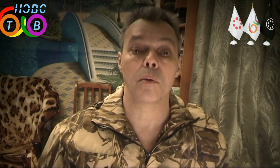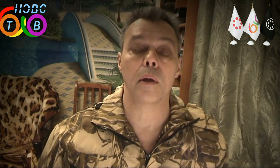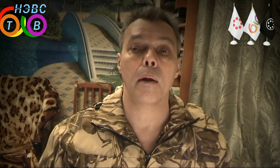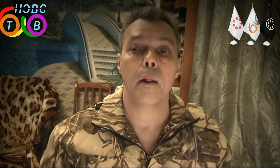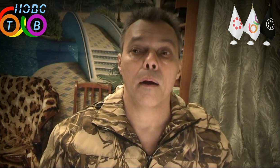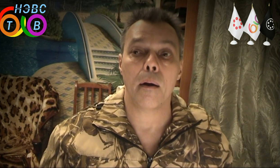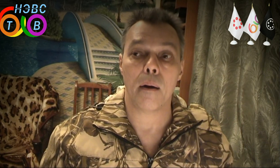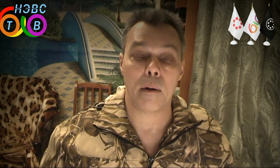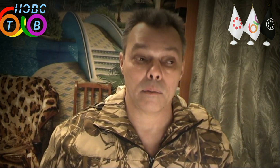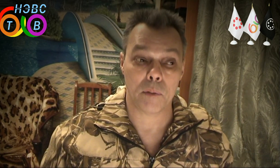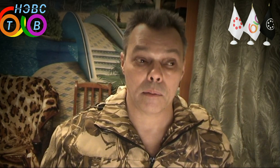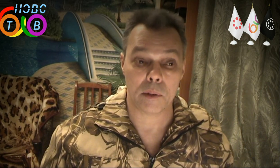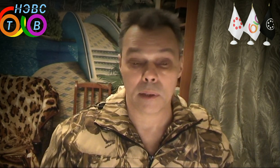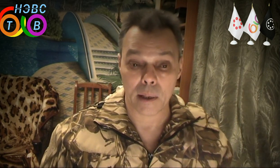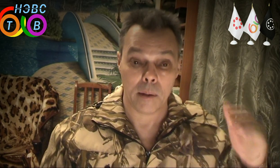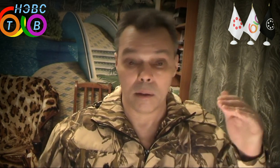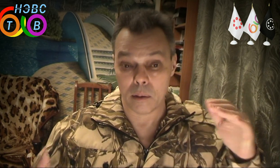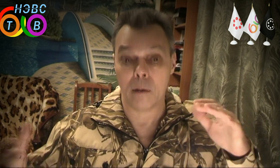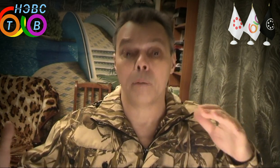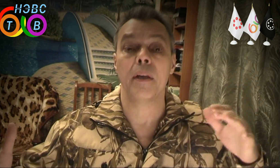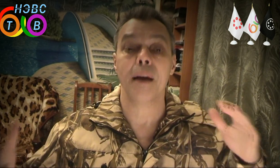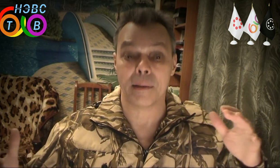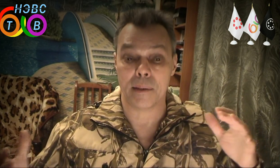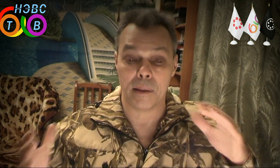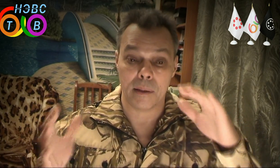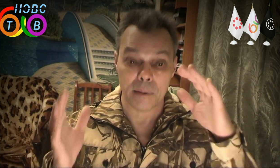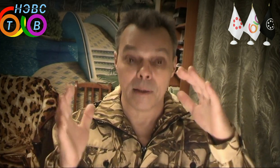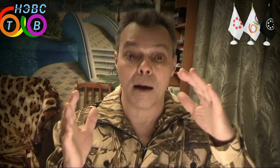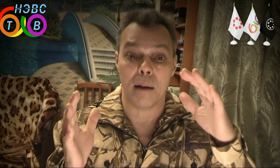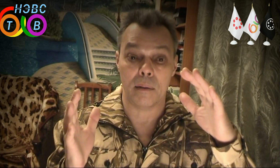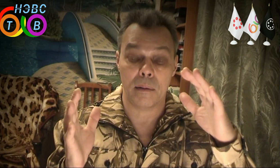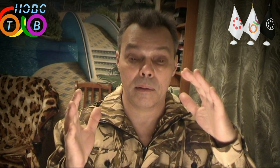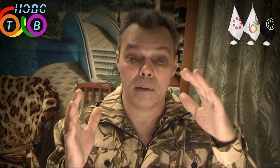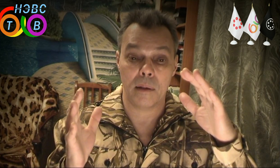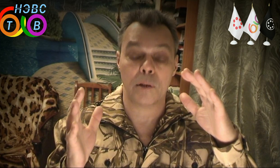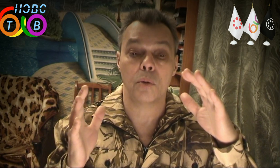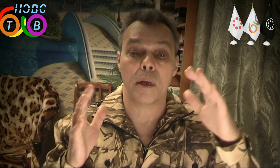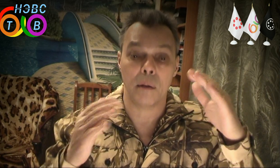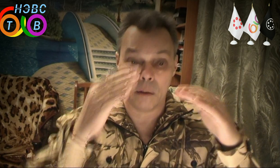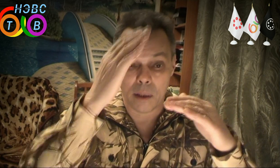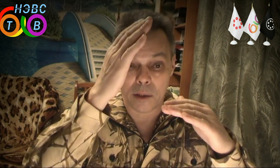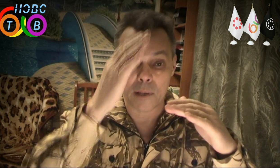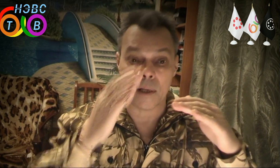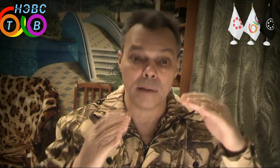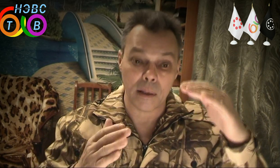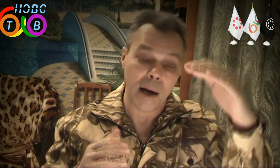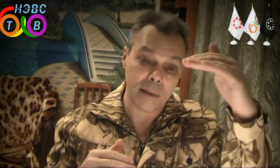да? Страх и приятность – это интеграл. Это суть, энергетическая